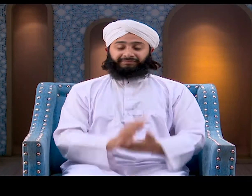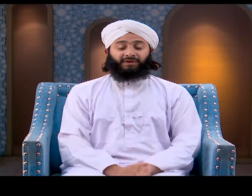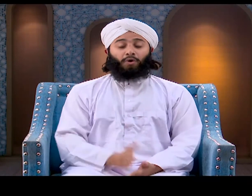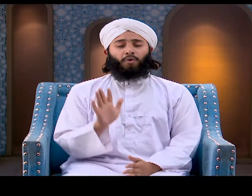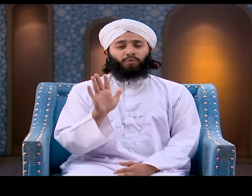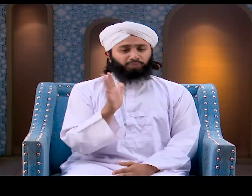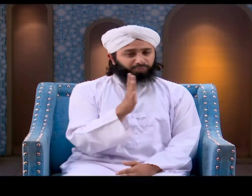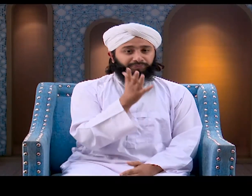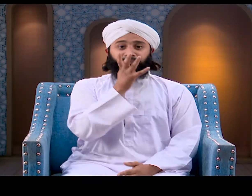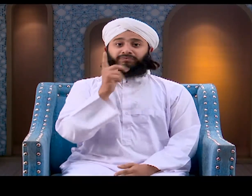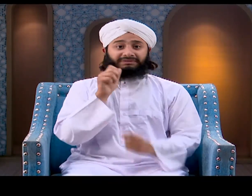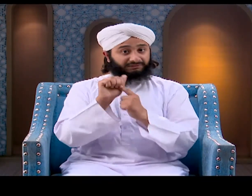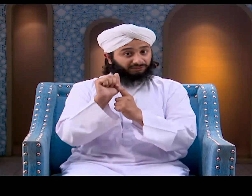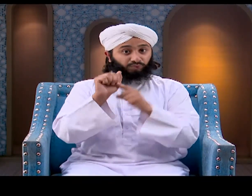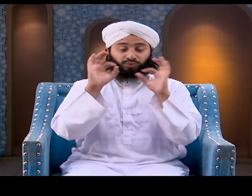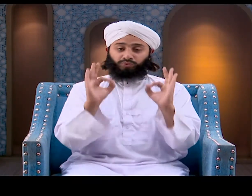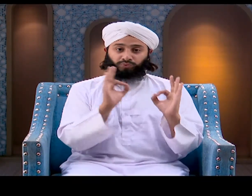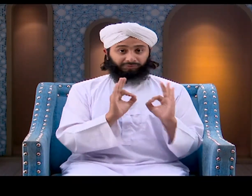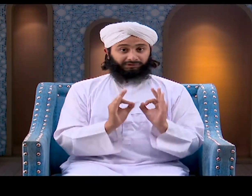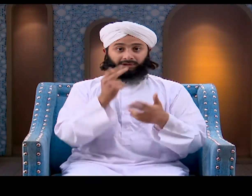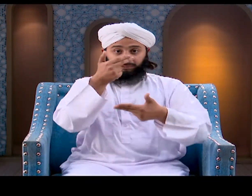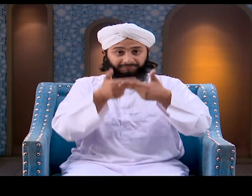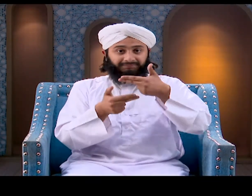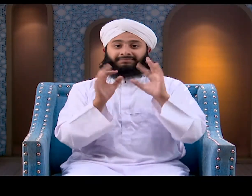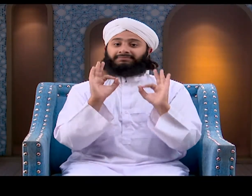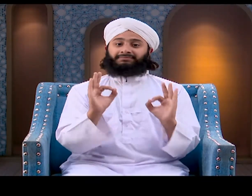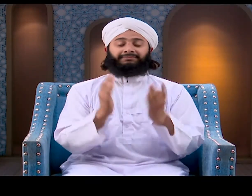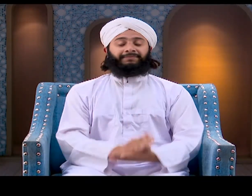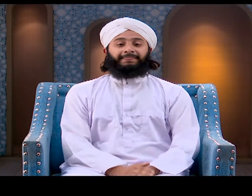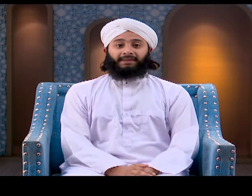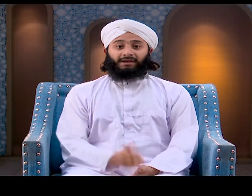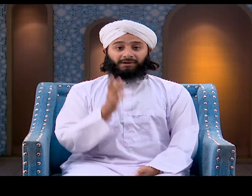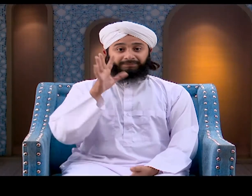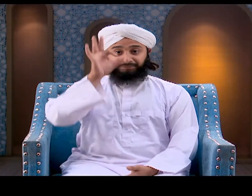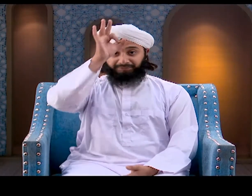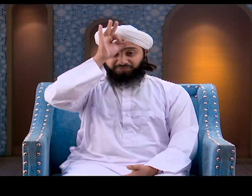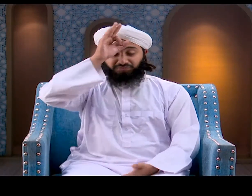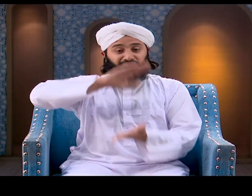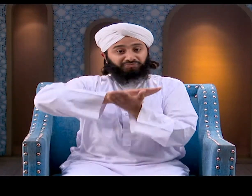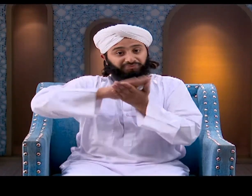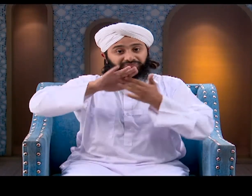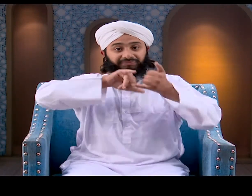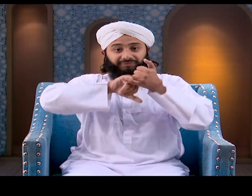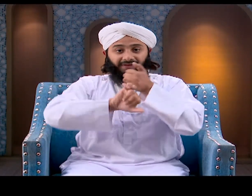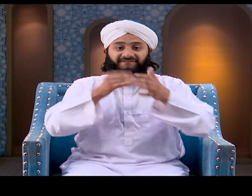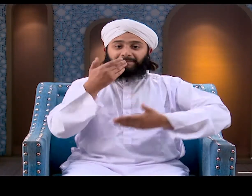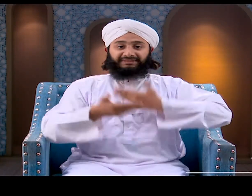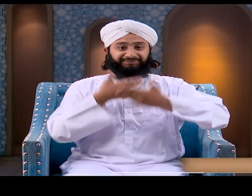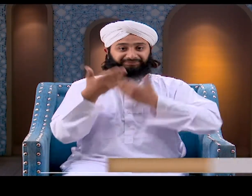بہت اہم مضامین اس سورت پاک میں شامل ہیں۔ امام جلال الدین سیوطی رحمت اللہ علیہ فرماتے ہیں، سورہ بقرہ